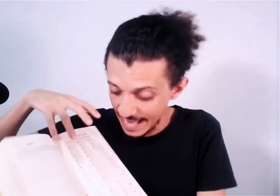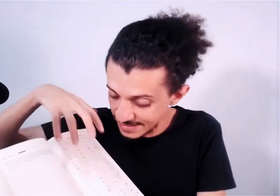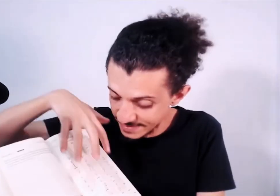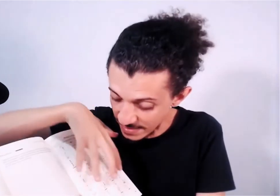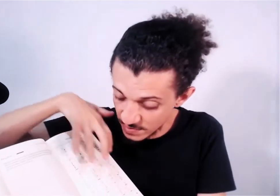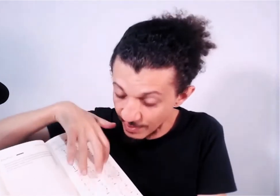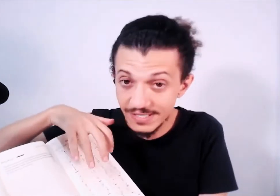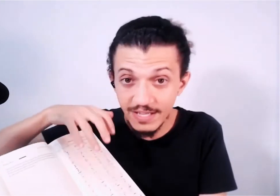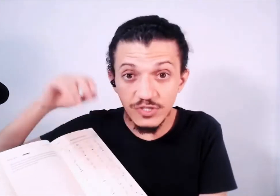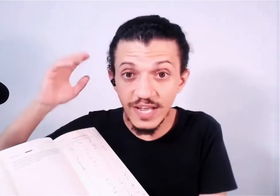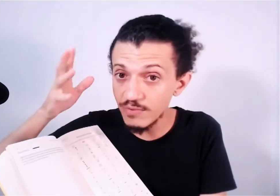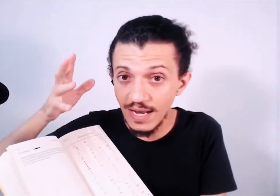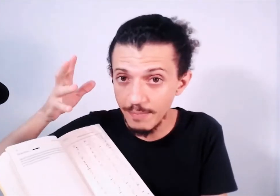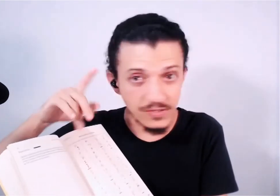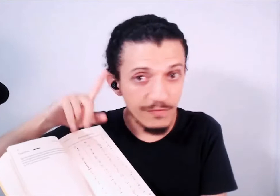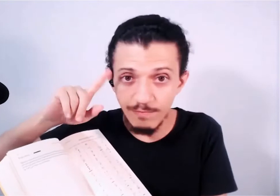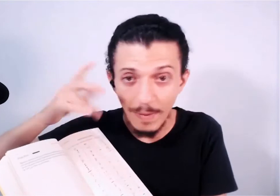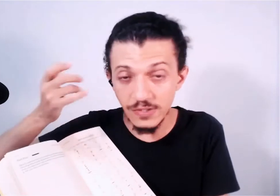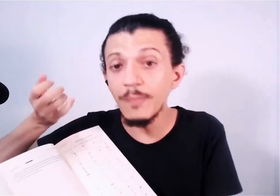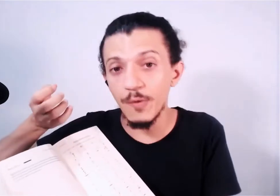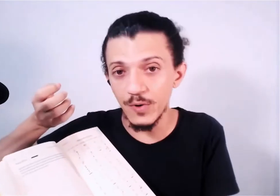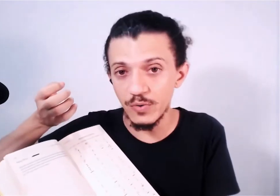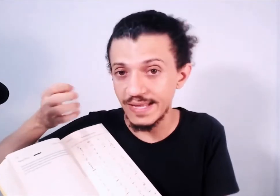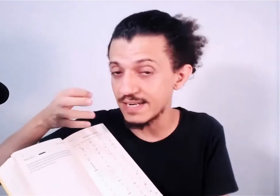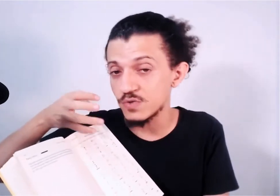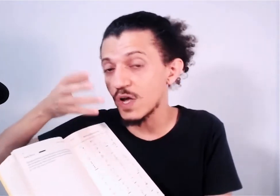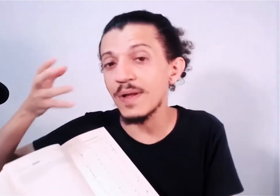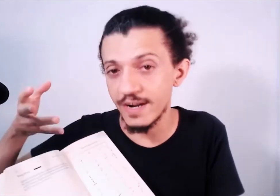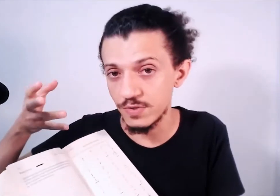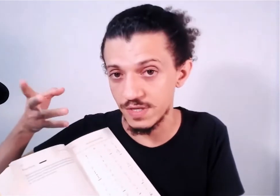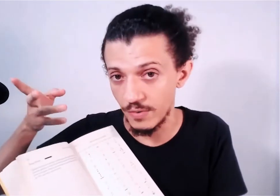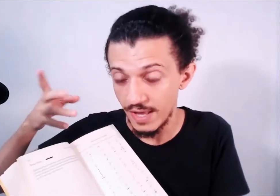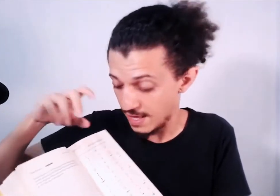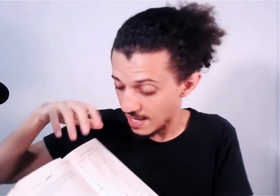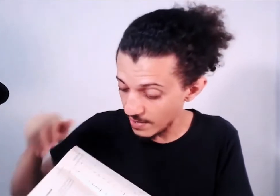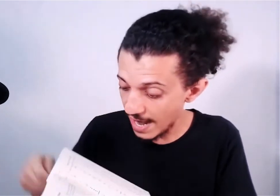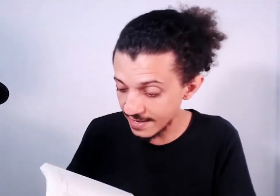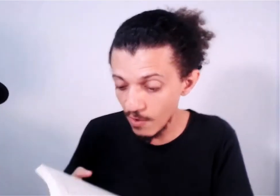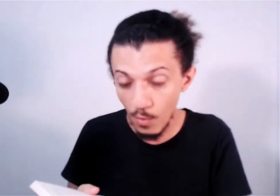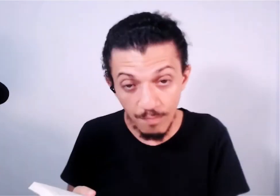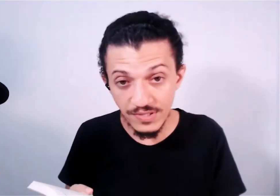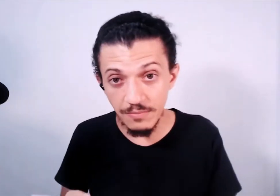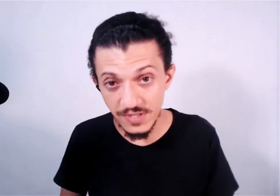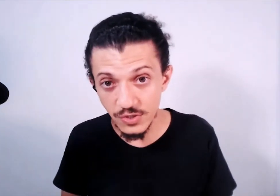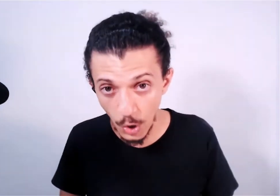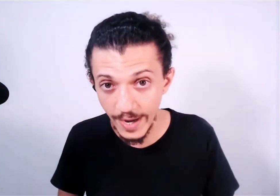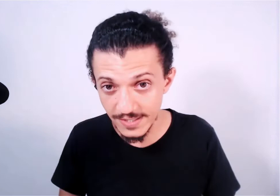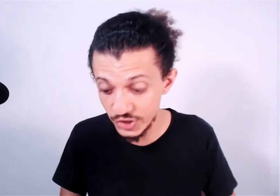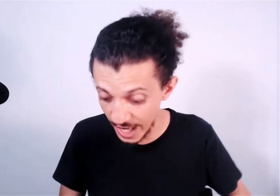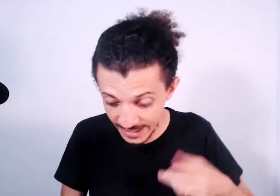Esses textos foram escritos direto em Libras, não passou pelo português, eles não são uma tradução. Eu e a Raquel compusemos histórias